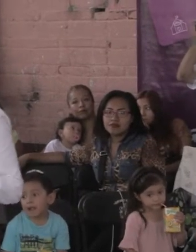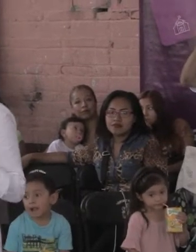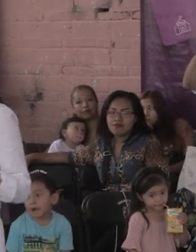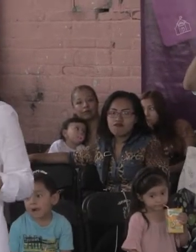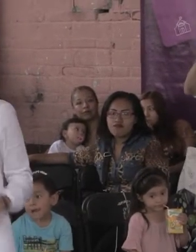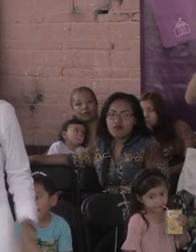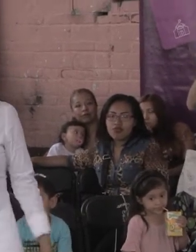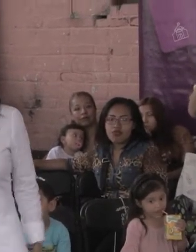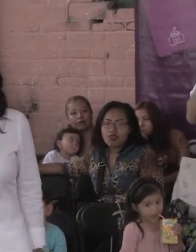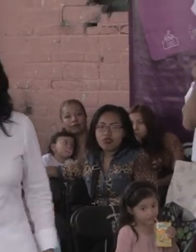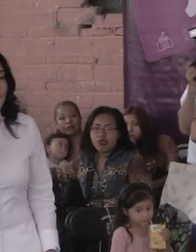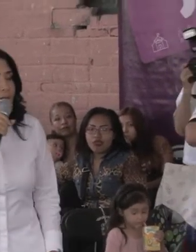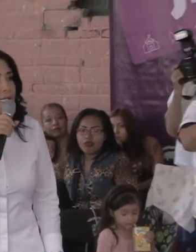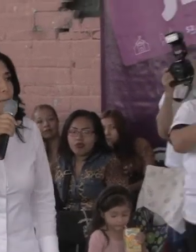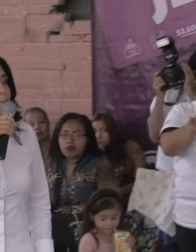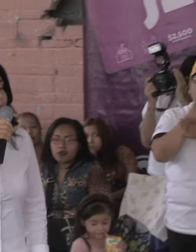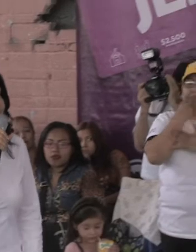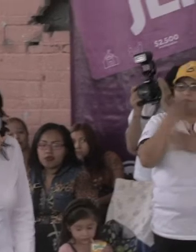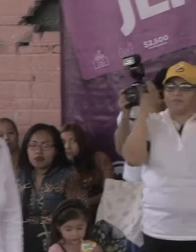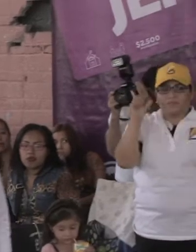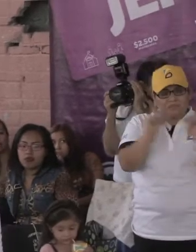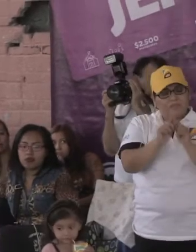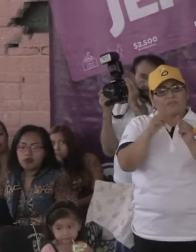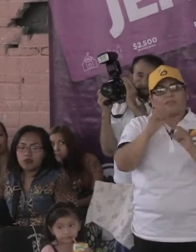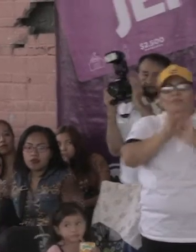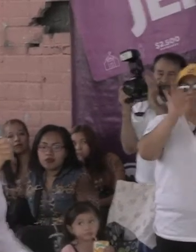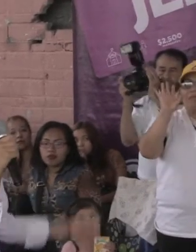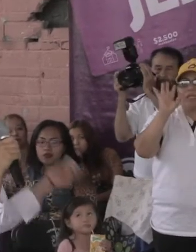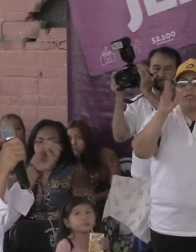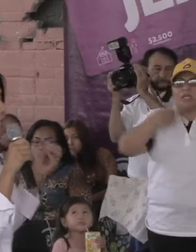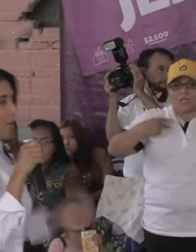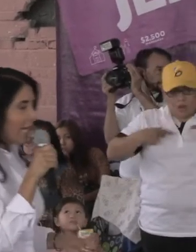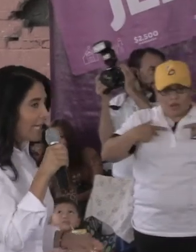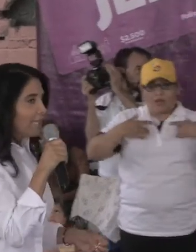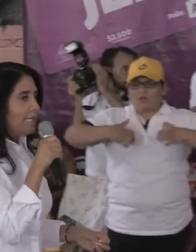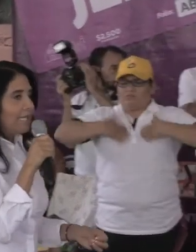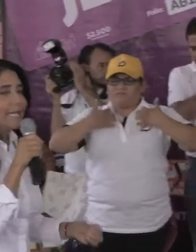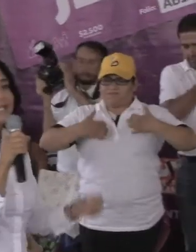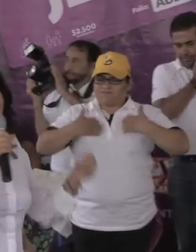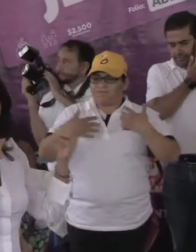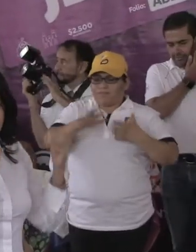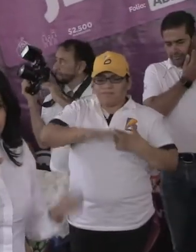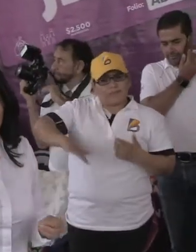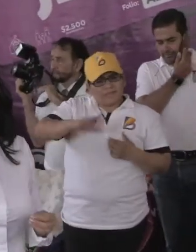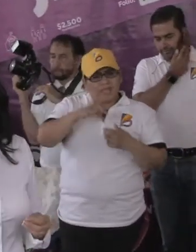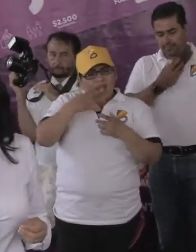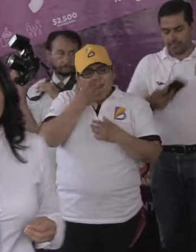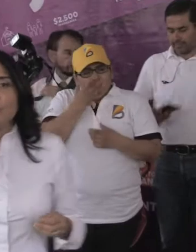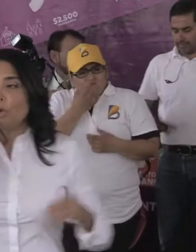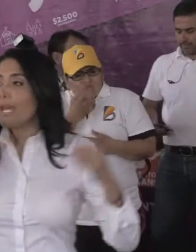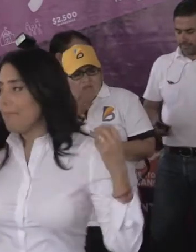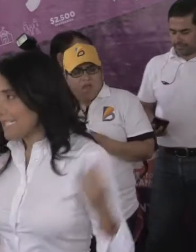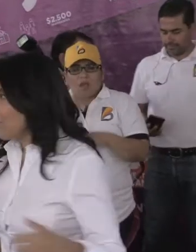ciudad. Yo solamente quiero decirles que tengo claro que la gente está enojada, la gente está